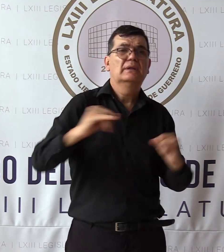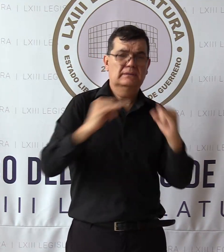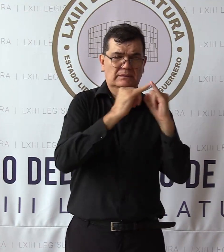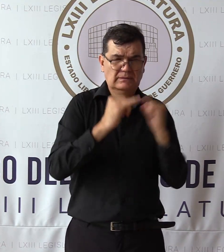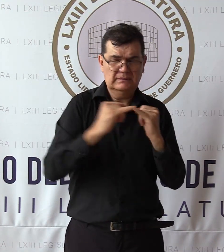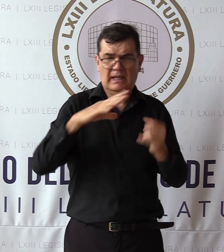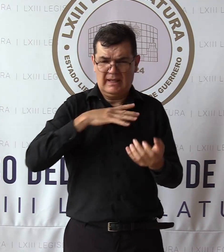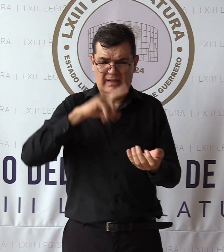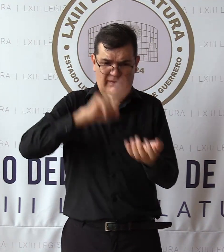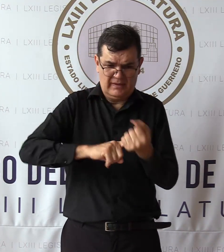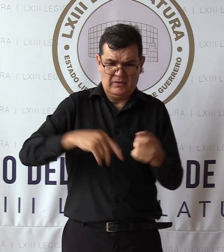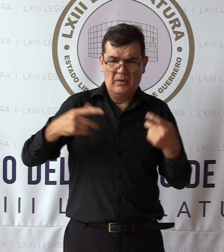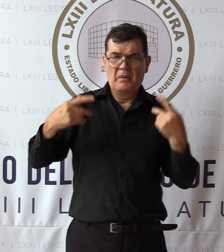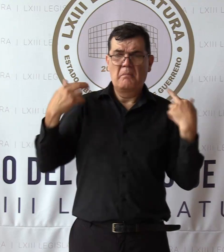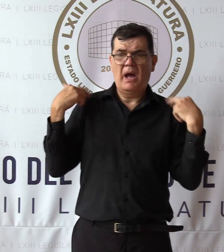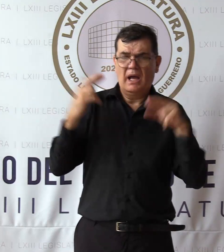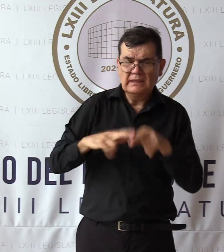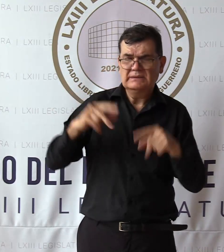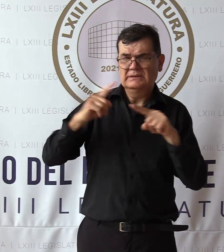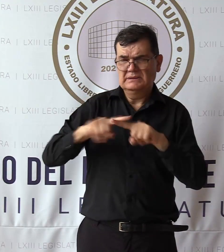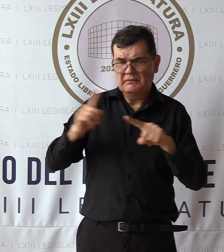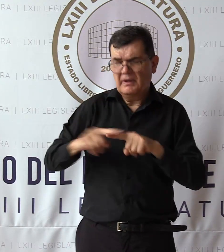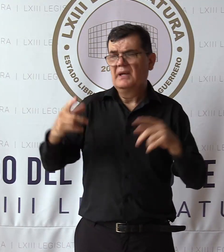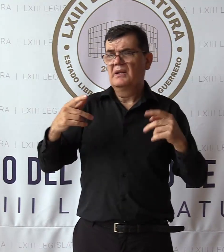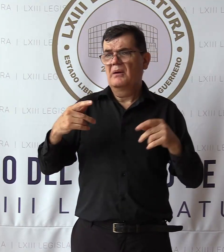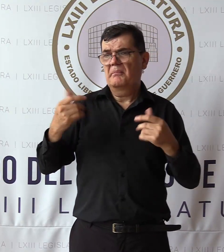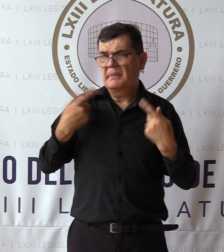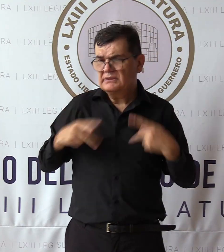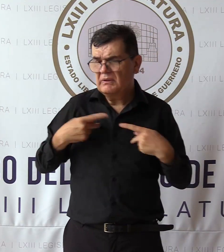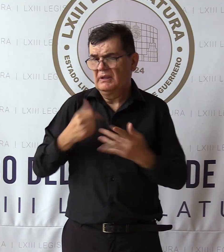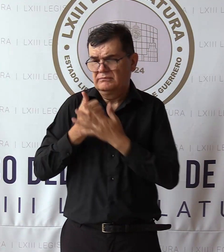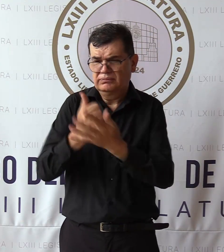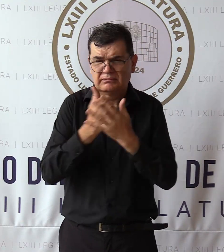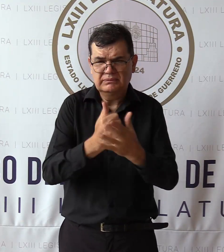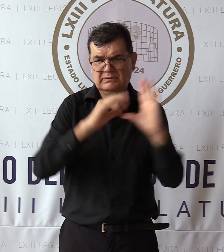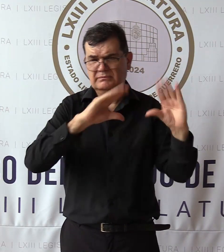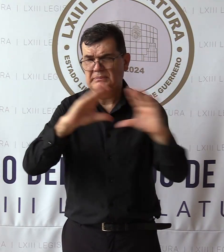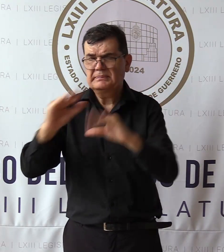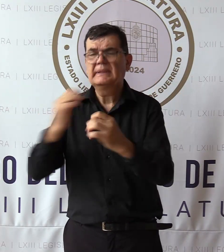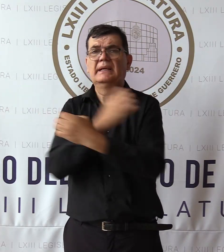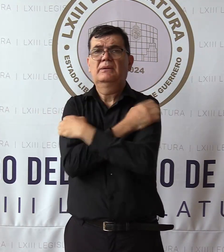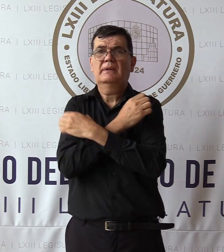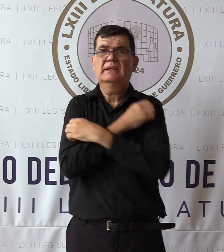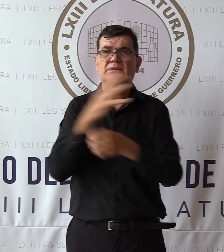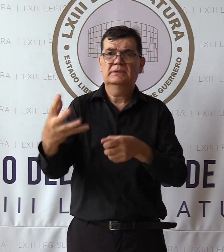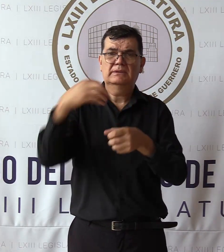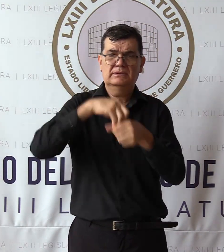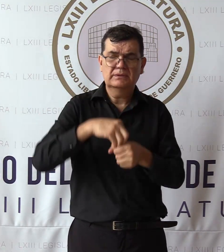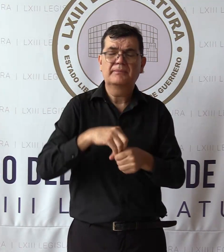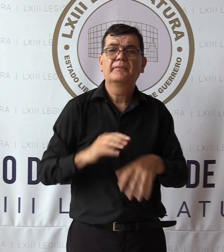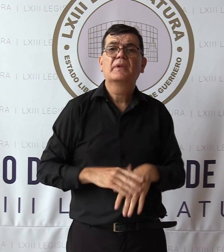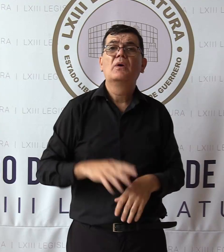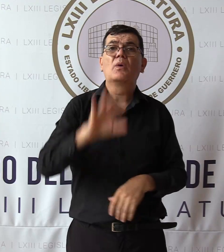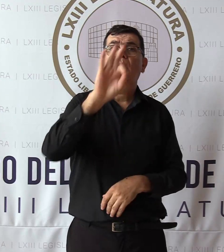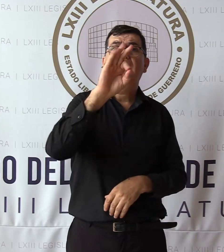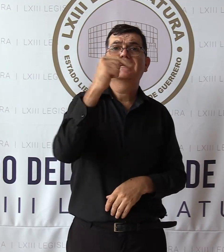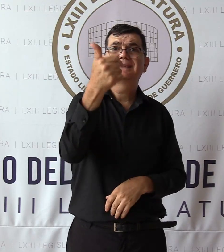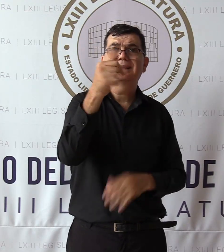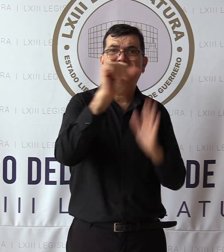con el personal administrativo y docente capacitado para impartir educación inclusiva. Artículo 47. Para garantizar la